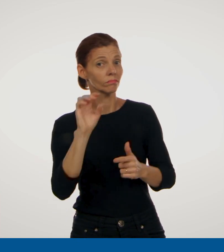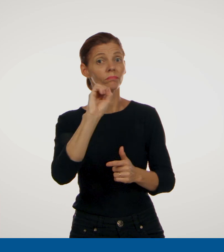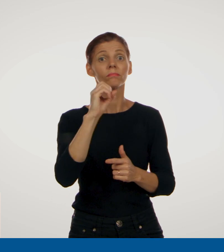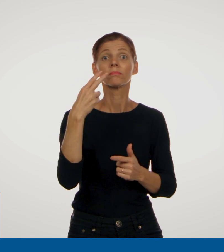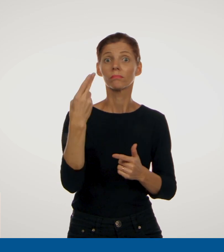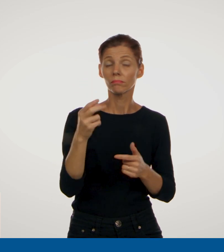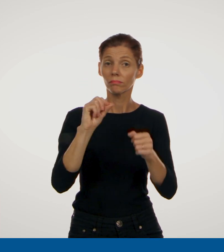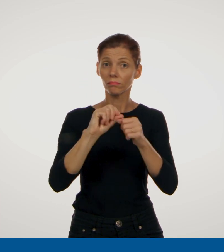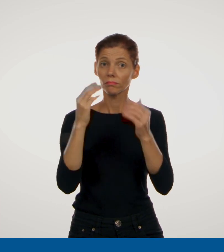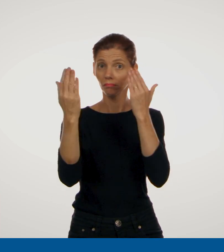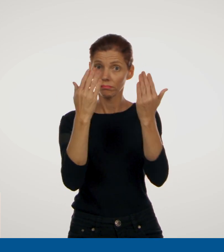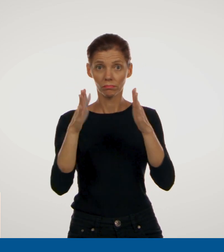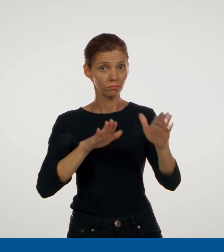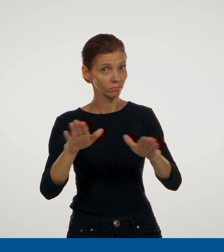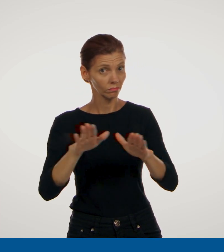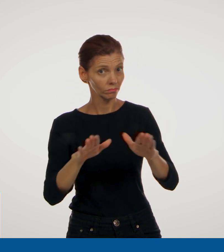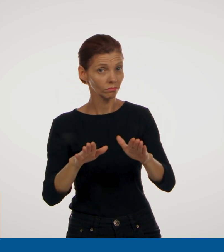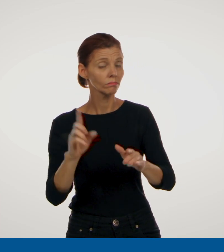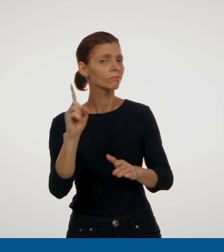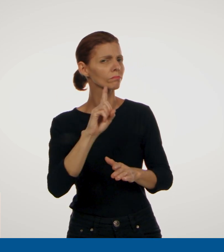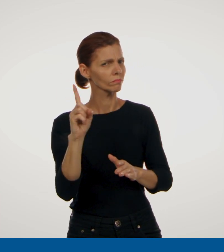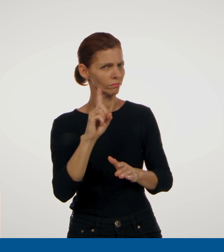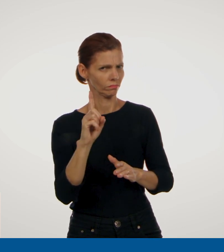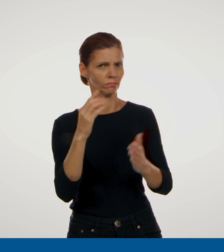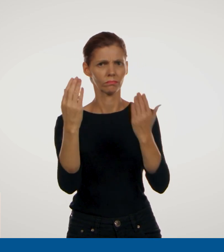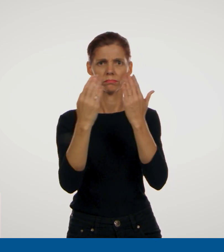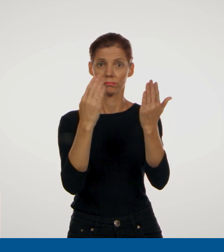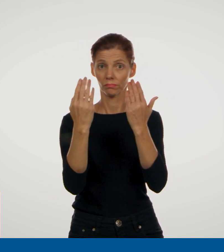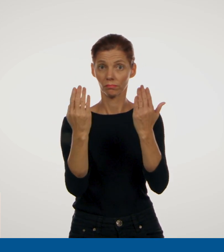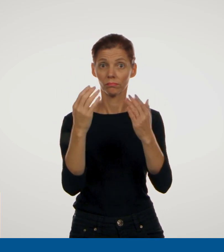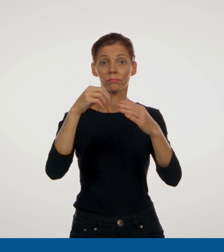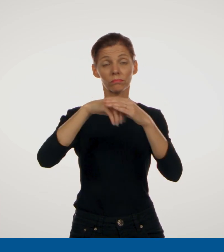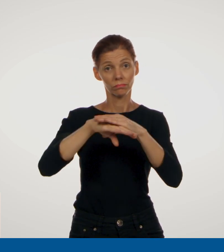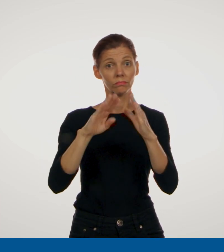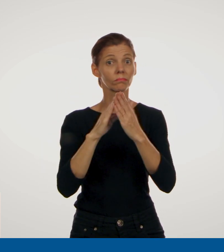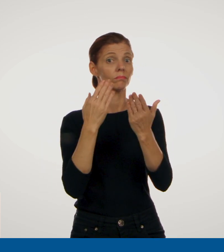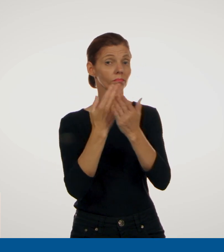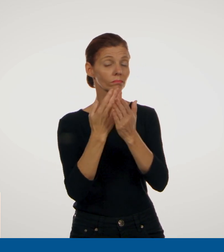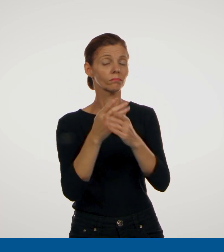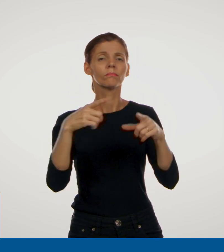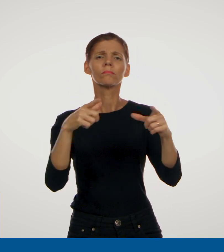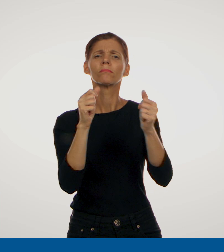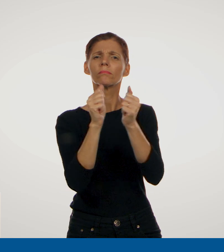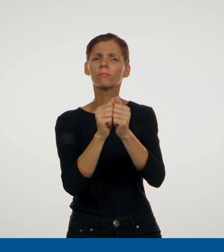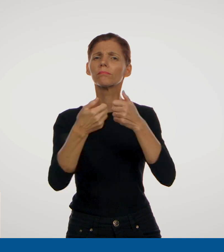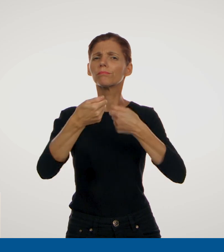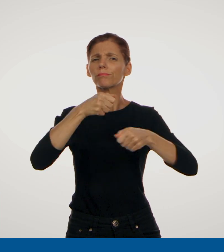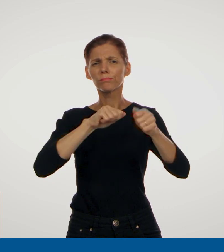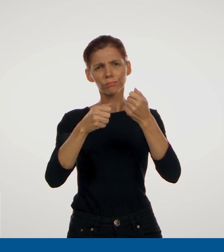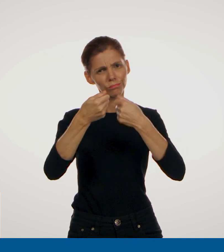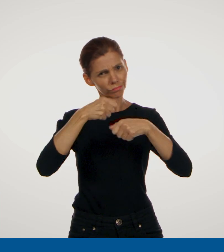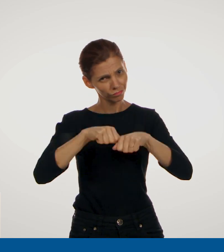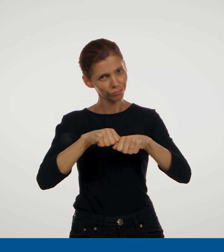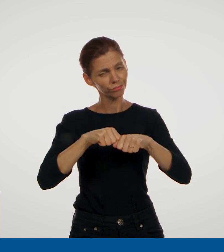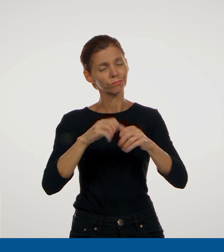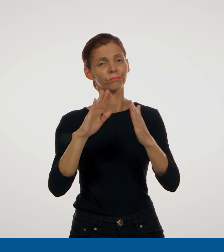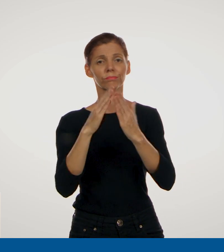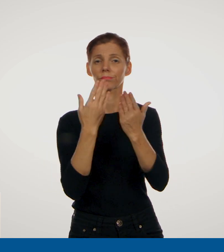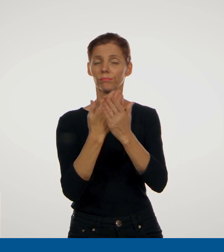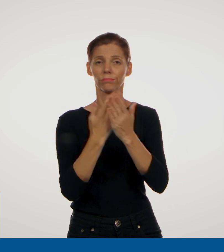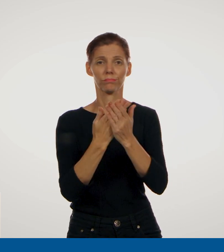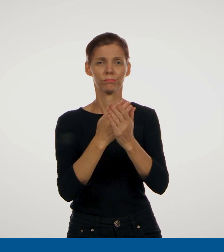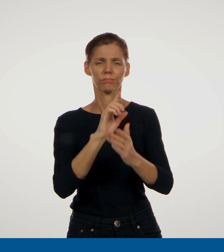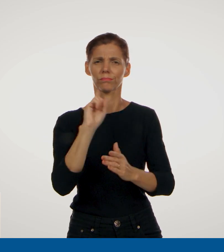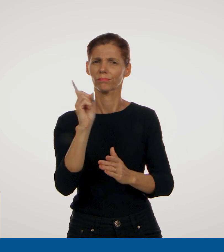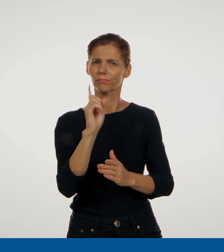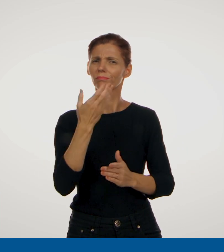difíceis, tampouco a fazer psicoterapia, é importante frisar isso. O psicólogo escolar trabalha com a equipe da gestão